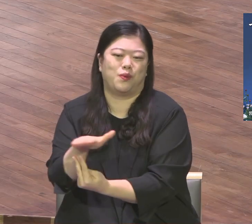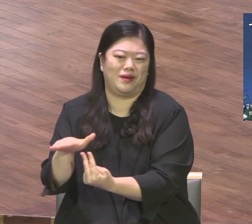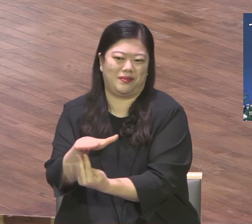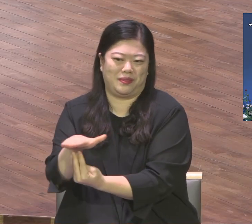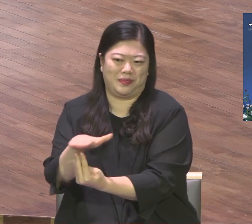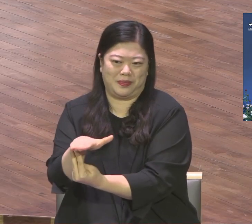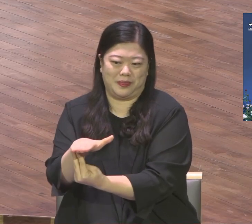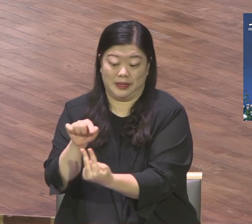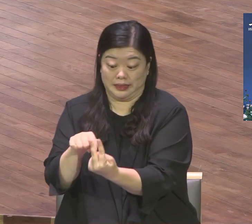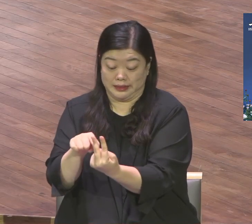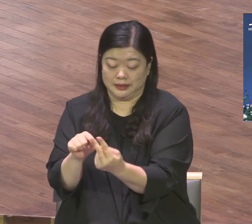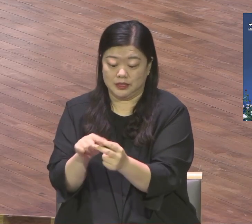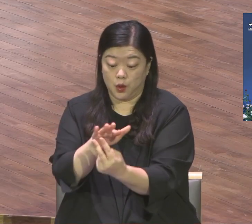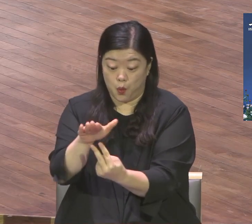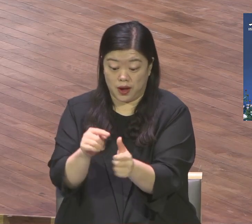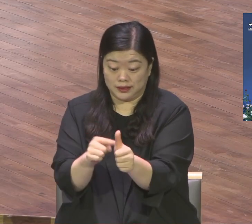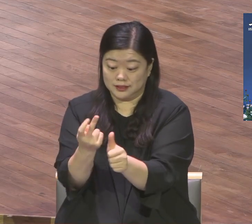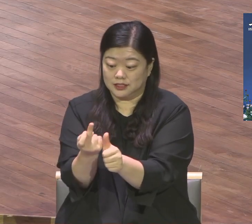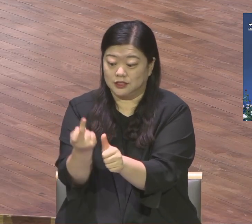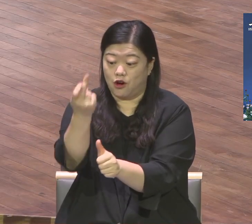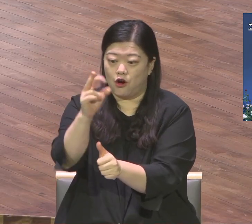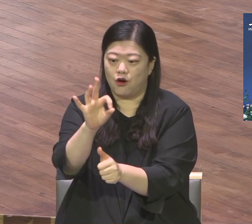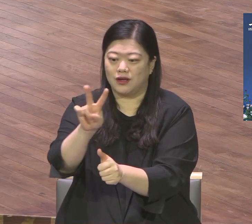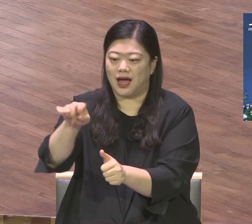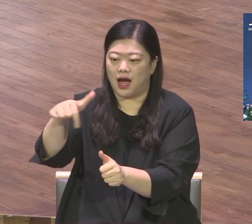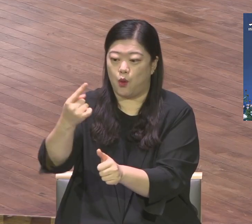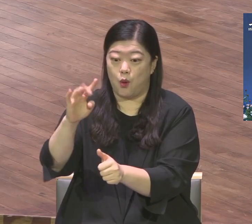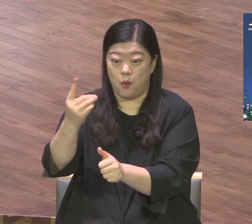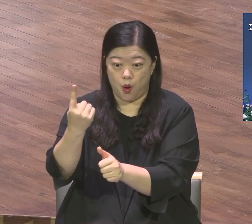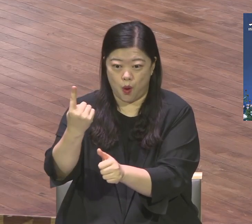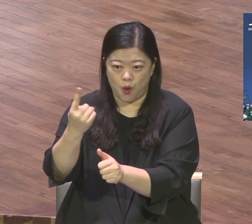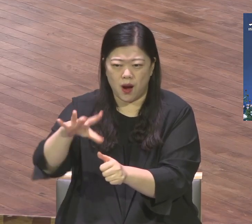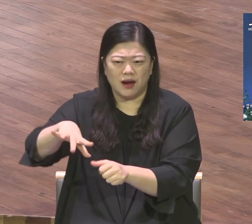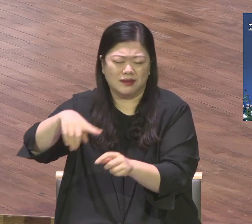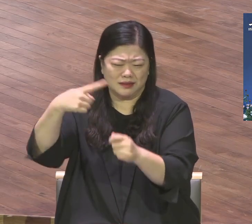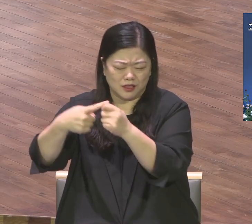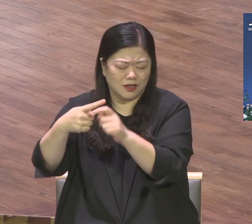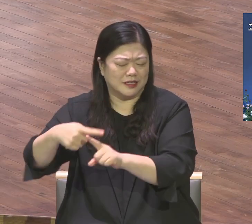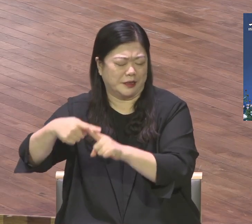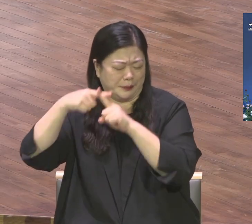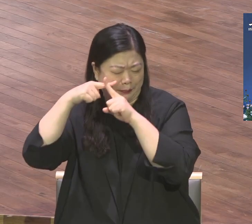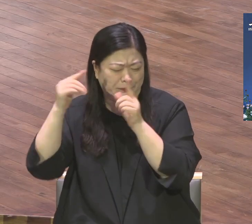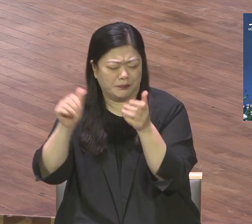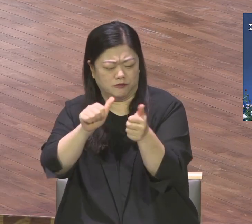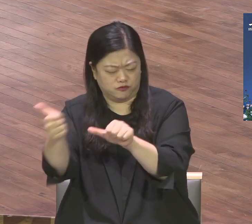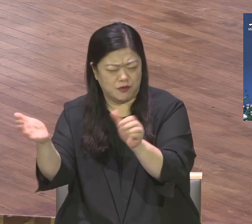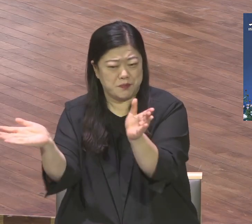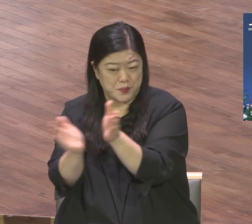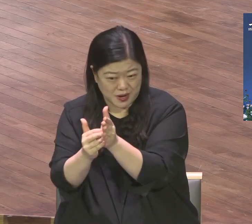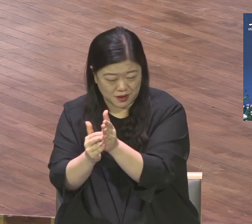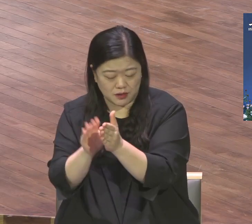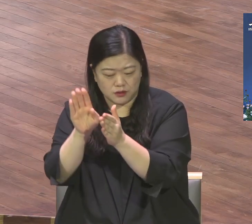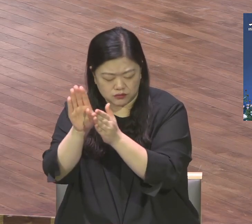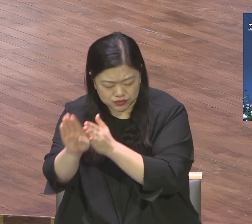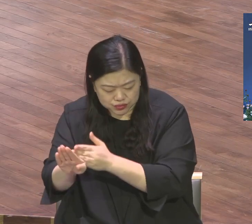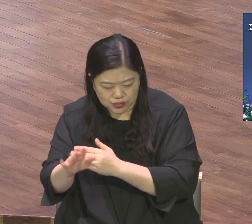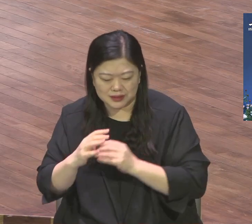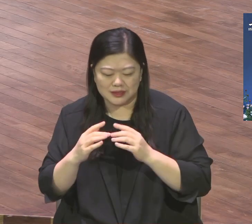순교를 당했습니다. 가룟 유다를 제외한 다른 이 제자들도 다 순교를